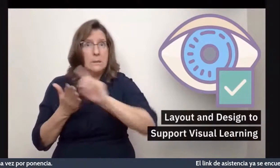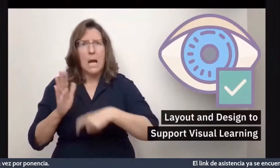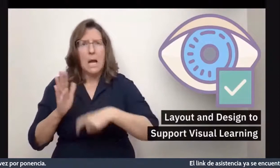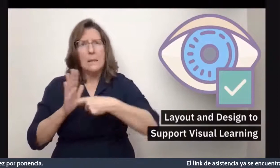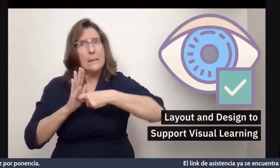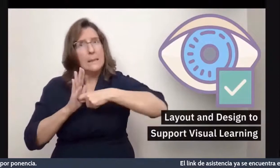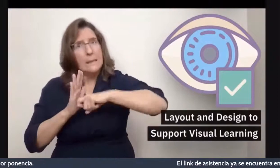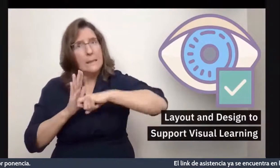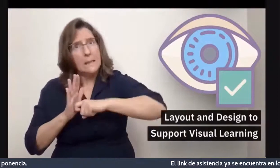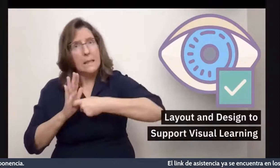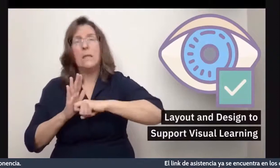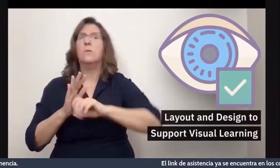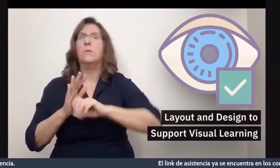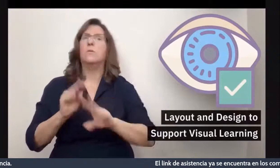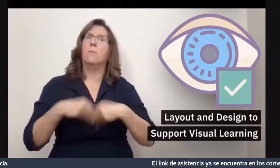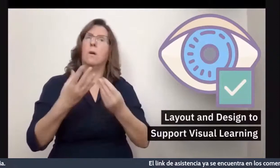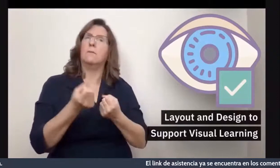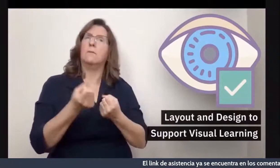apoyo al aprendizaje visual